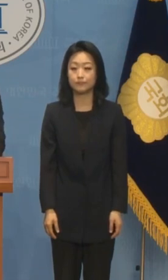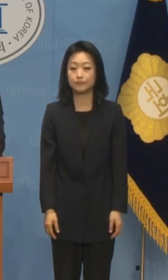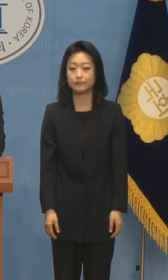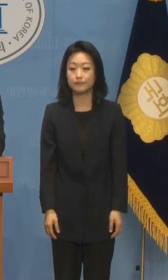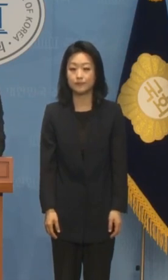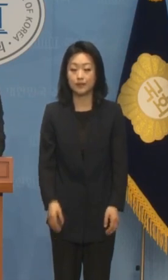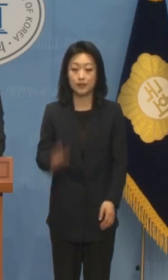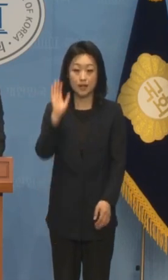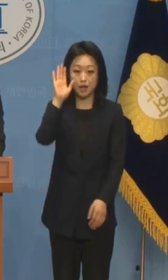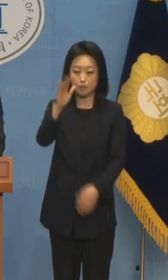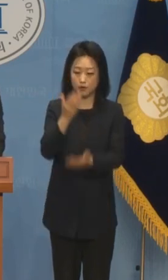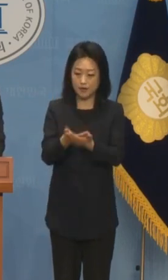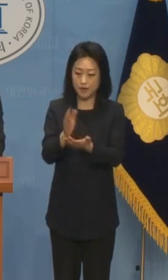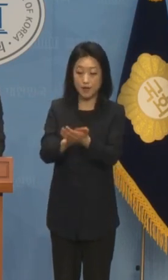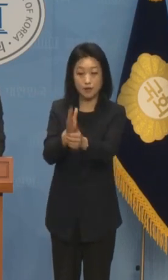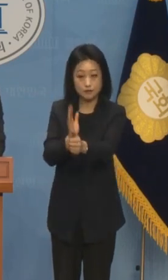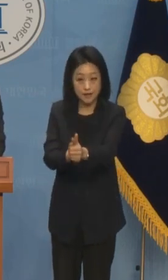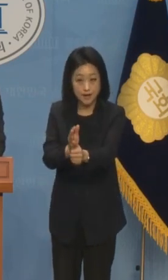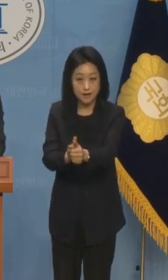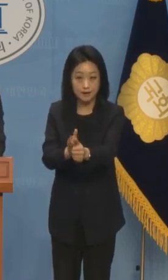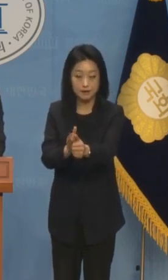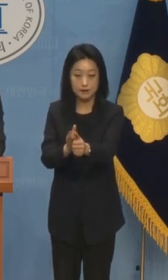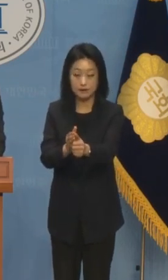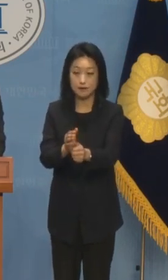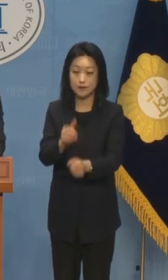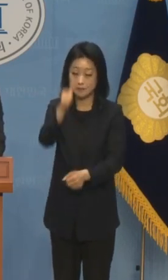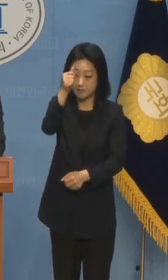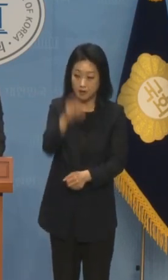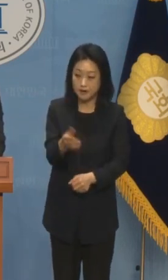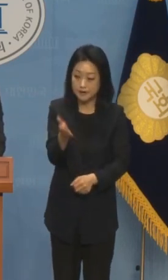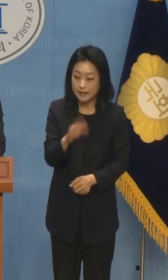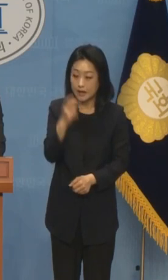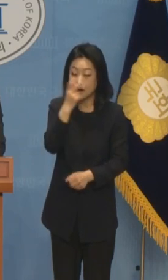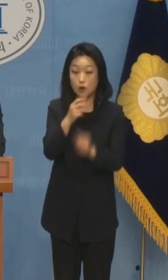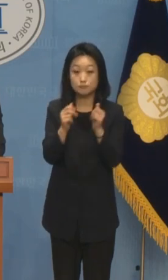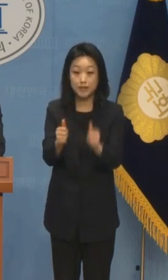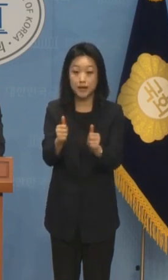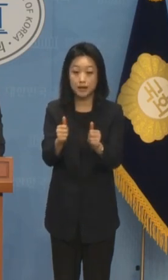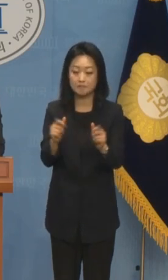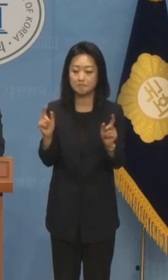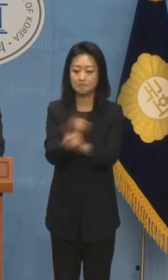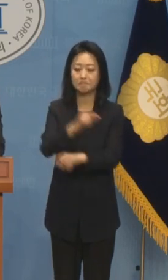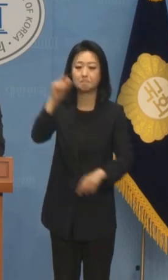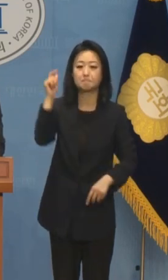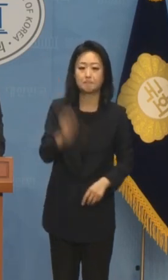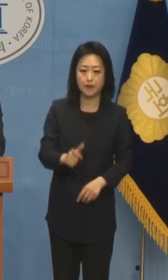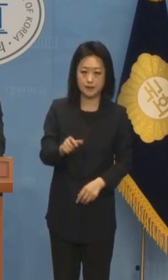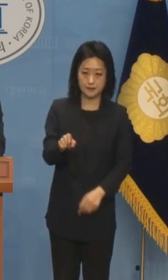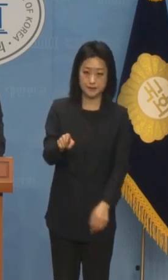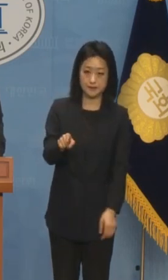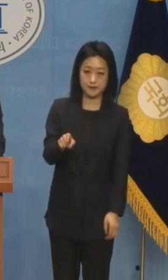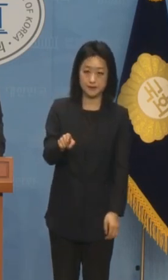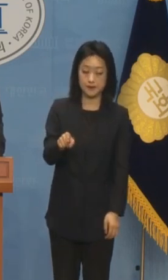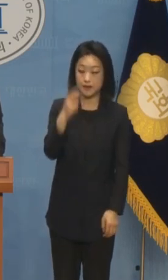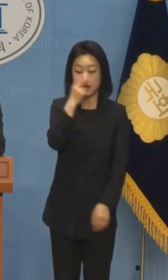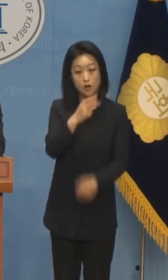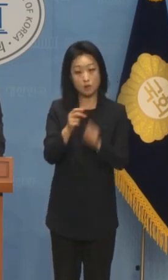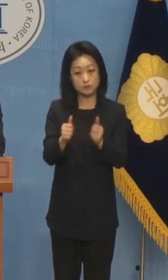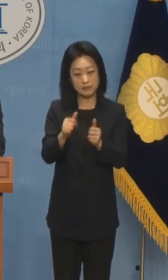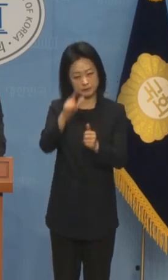지속적인 개선 요구와 자정 선언에도 불구하고 검찰은 조금도 바뀌지 않았습니다.